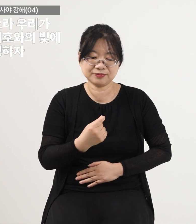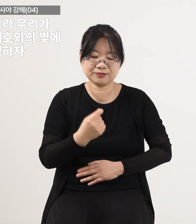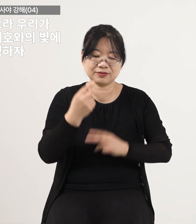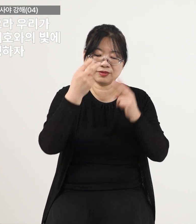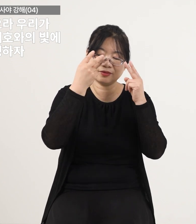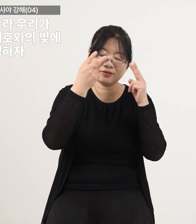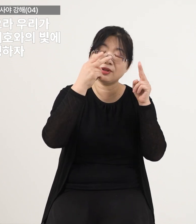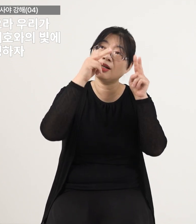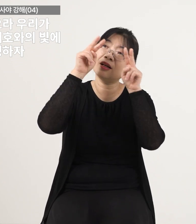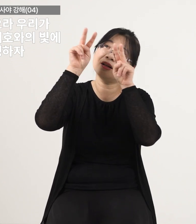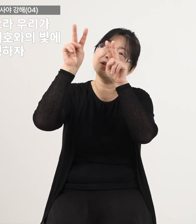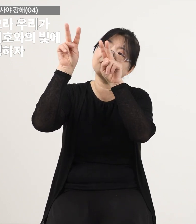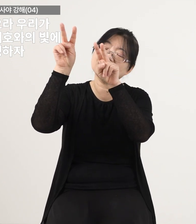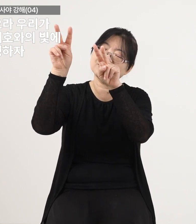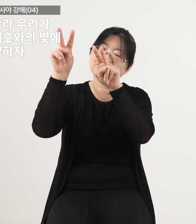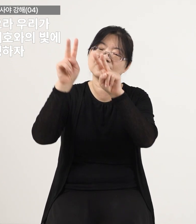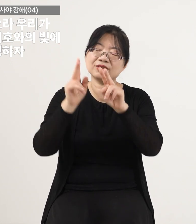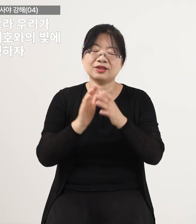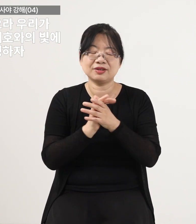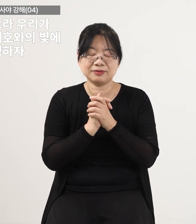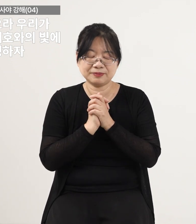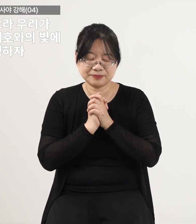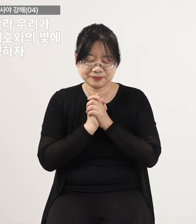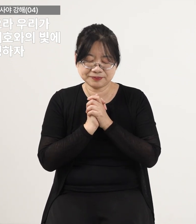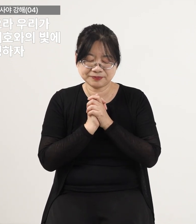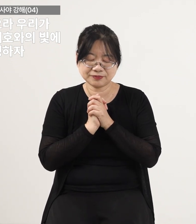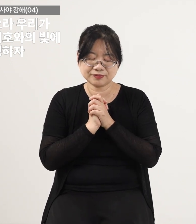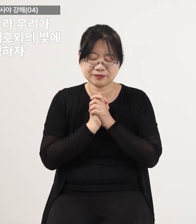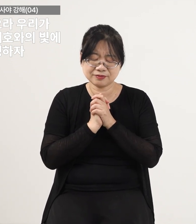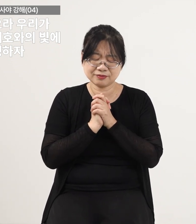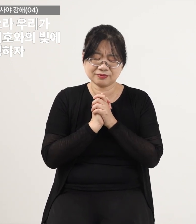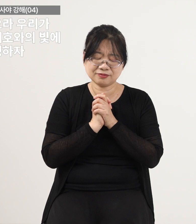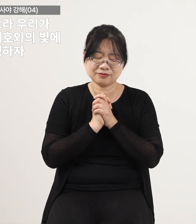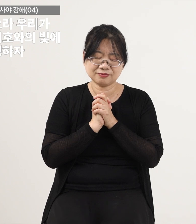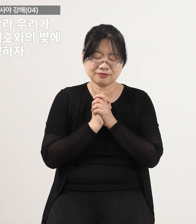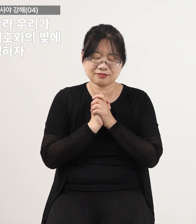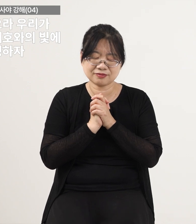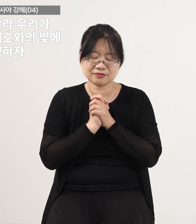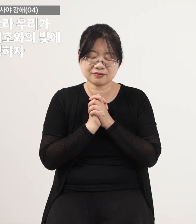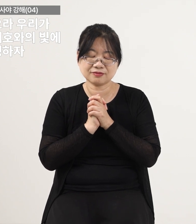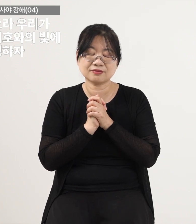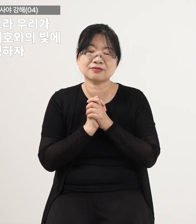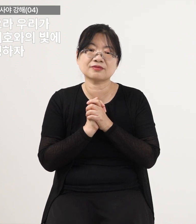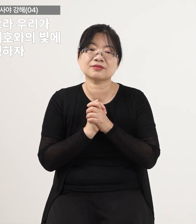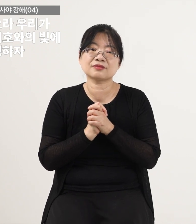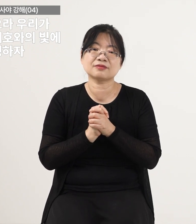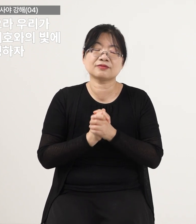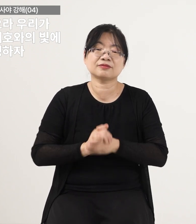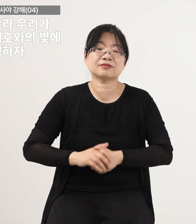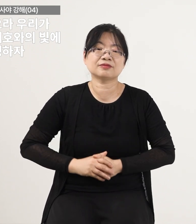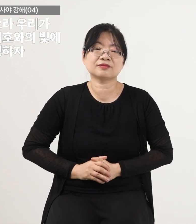원하고 바라고 우리 다시 한번 후렴합니다.